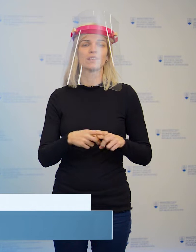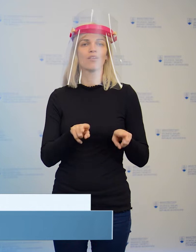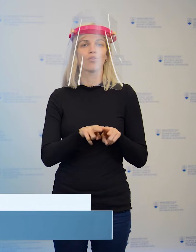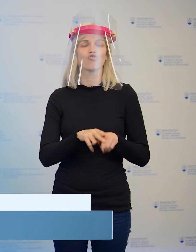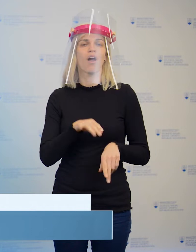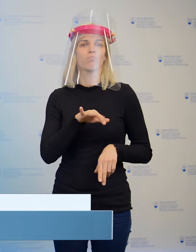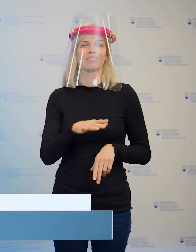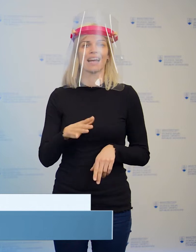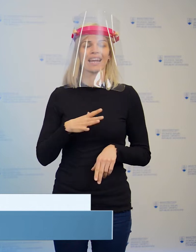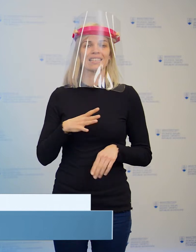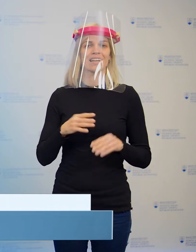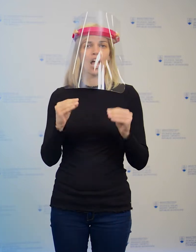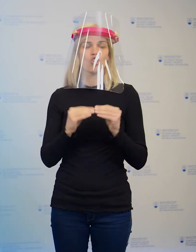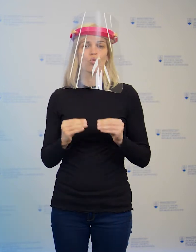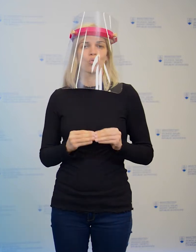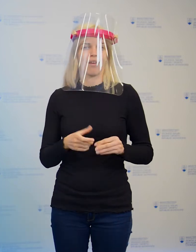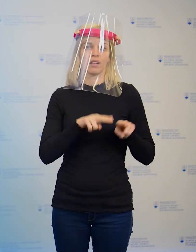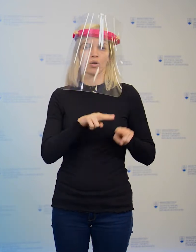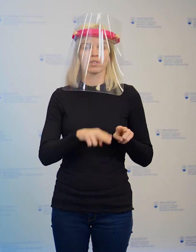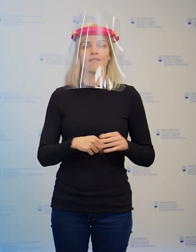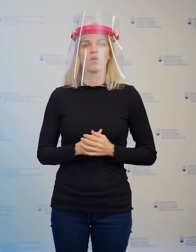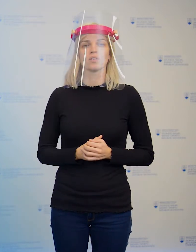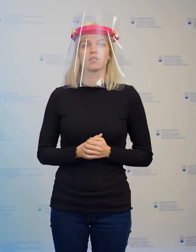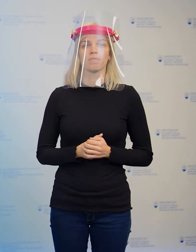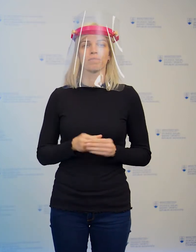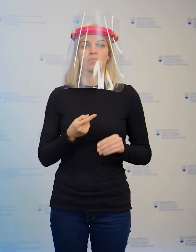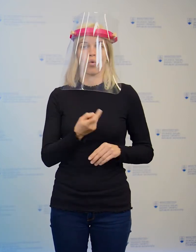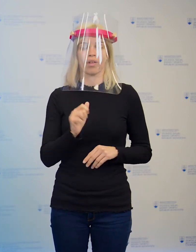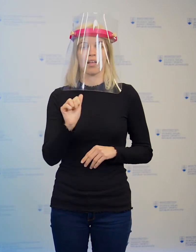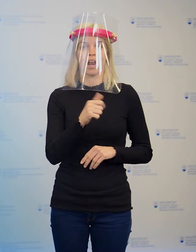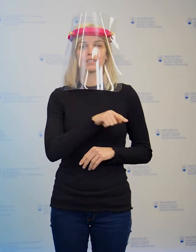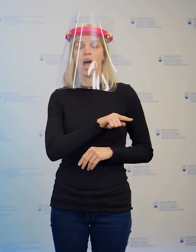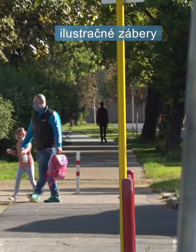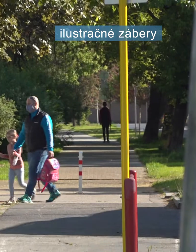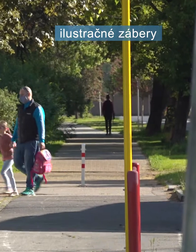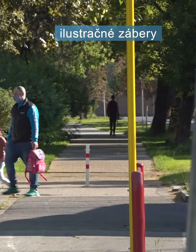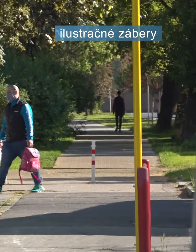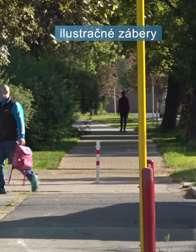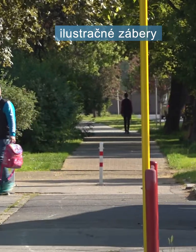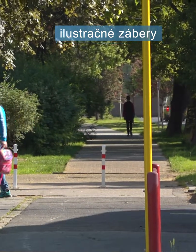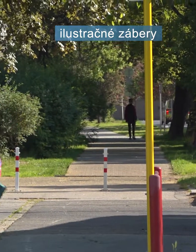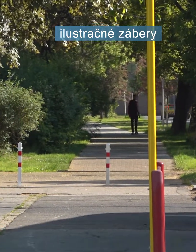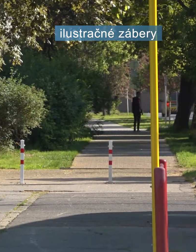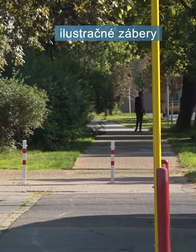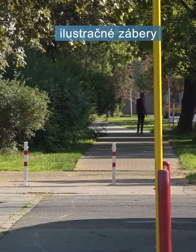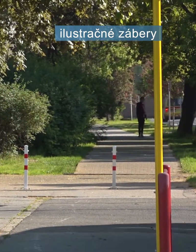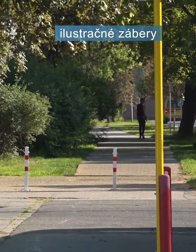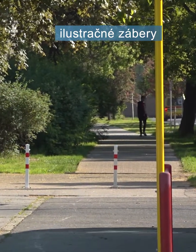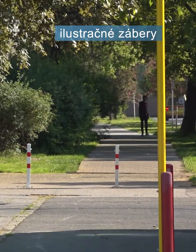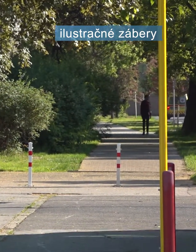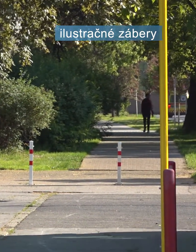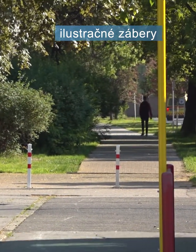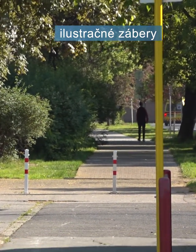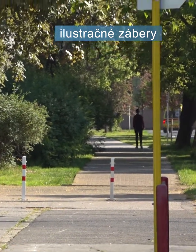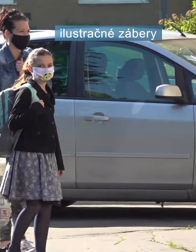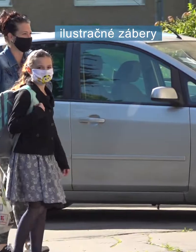infraštruktúry, ktorí nemôžu pracovať z domu. Od 11. do 18. januára bude naďale vyplácaná pandemická